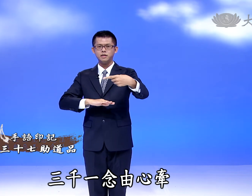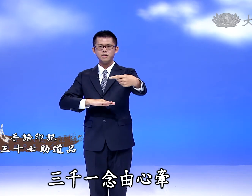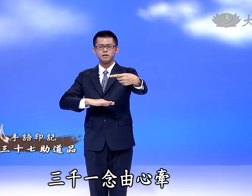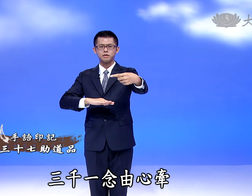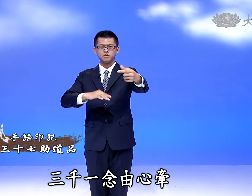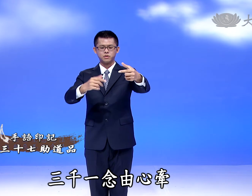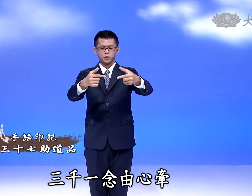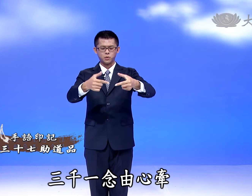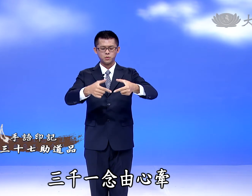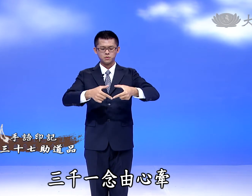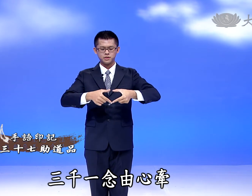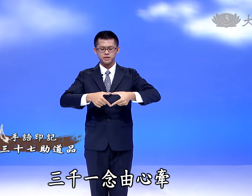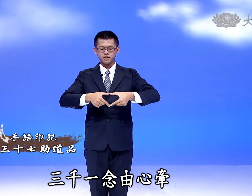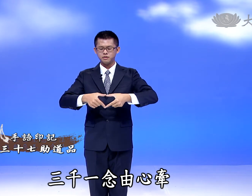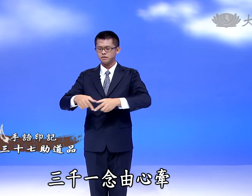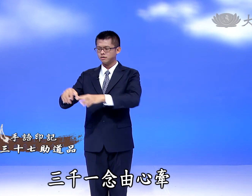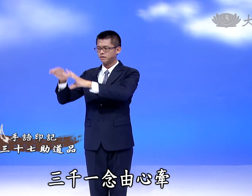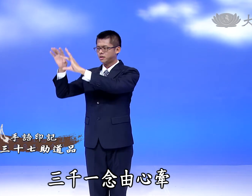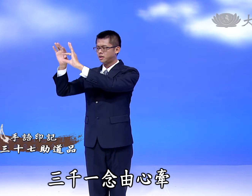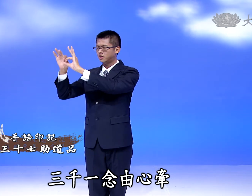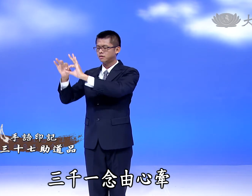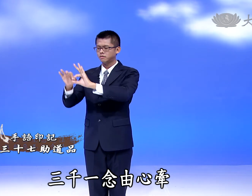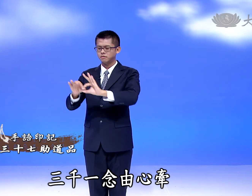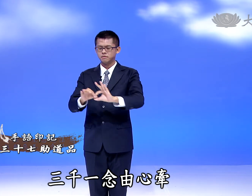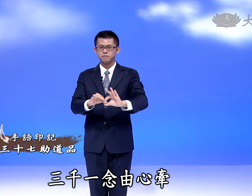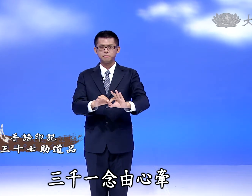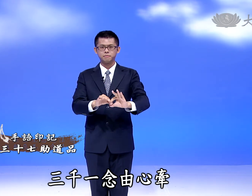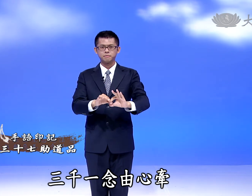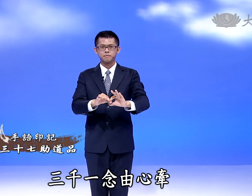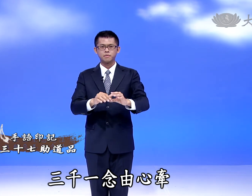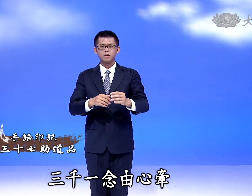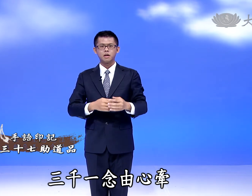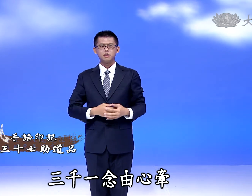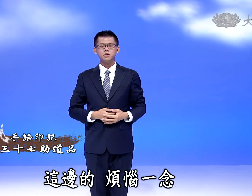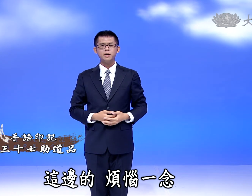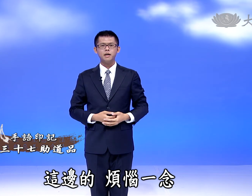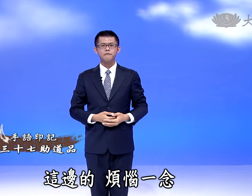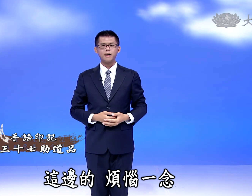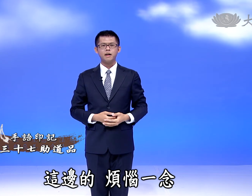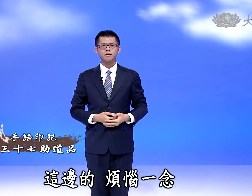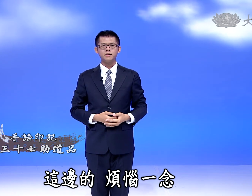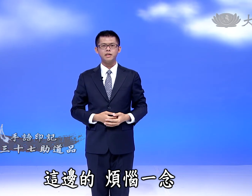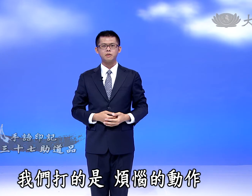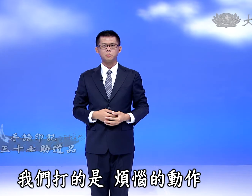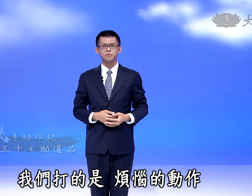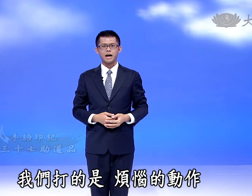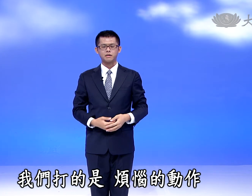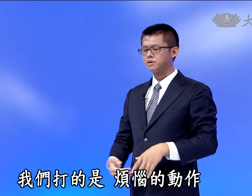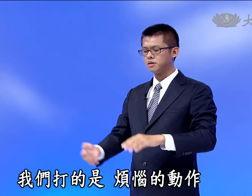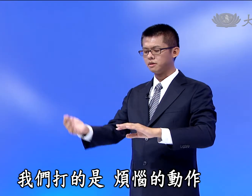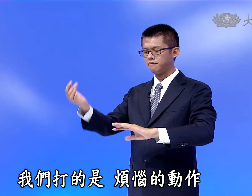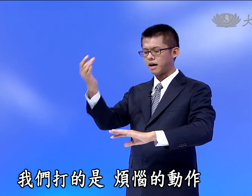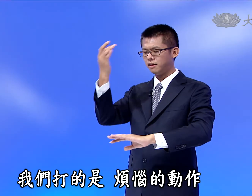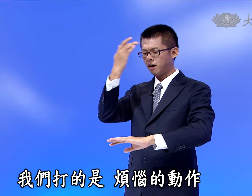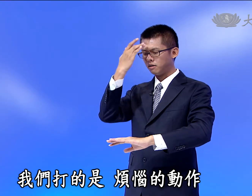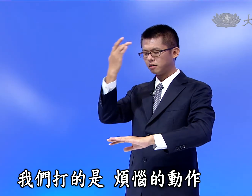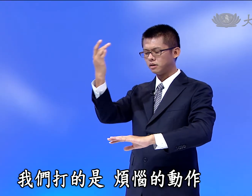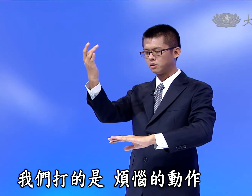念由心牵。这边的烦恼一念，我们打的是烦恼的动